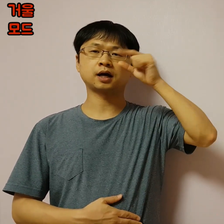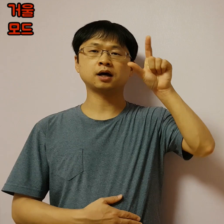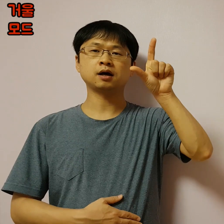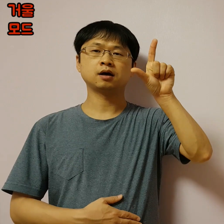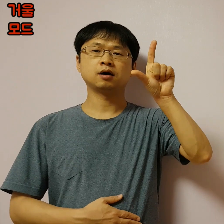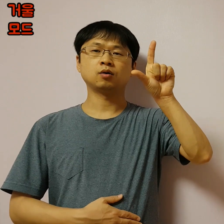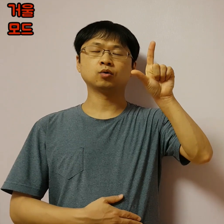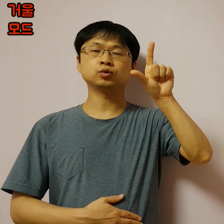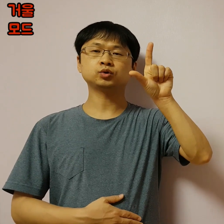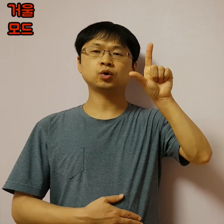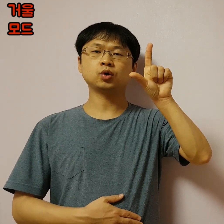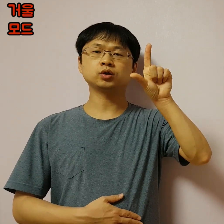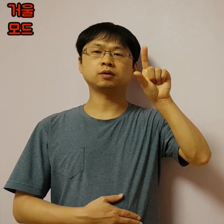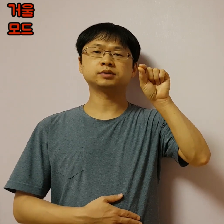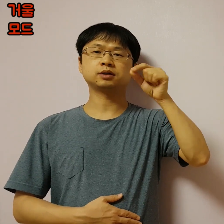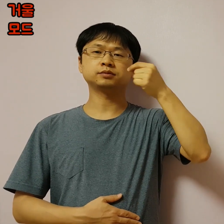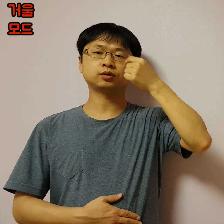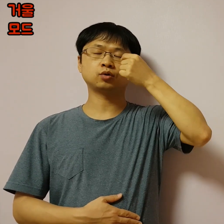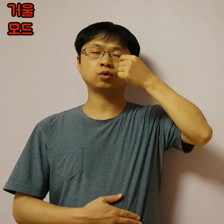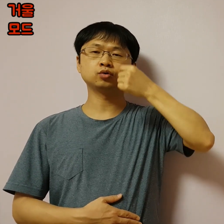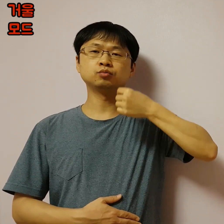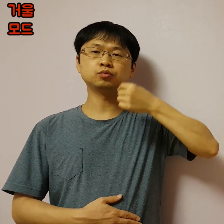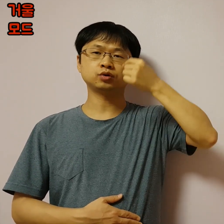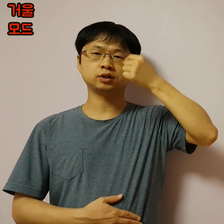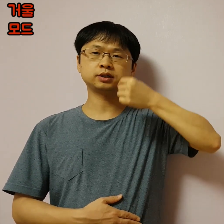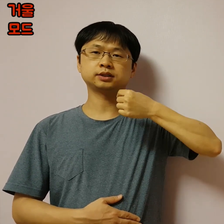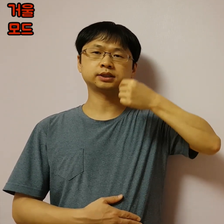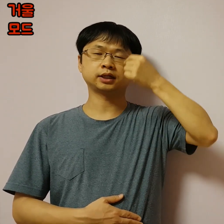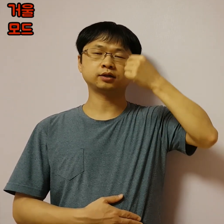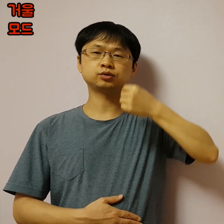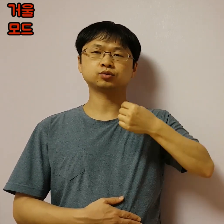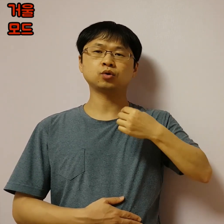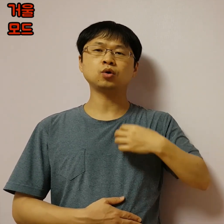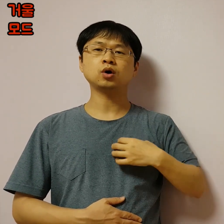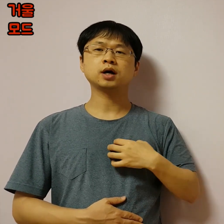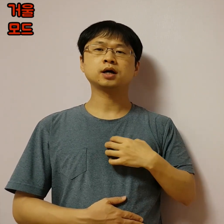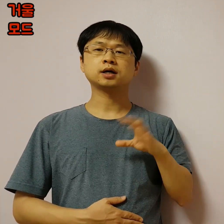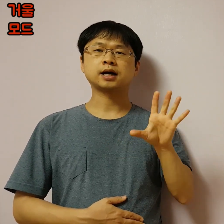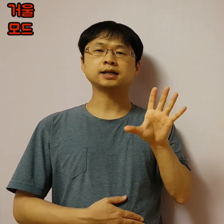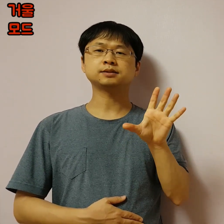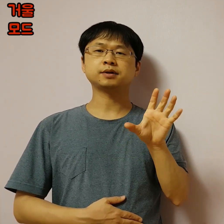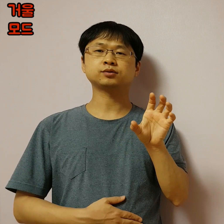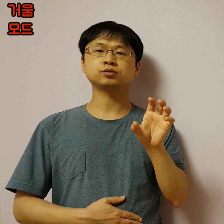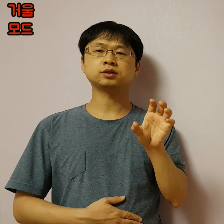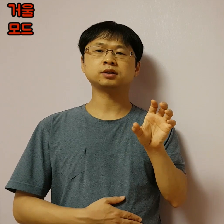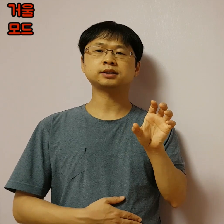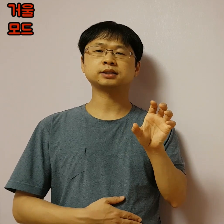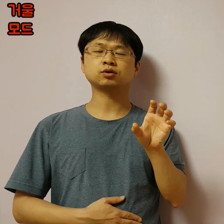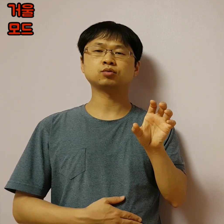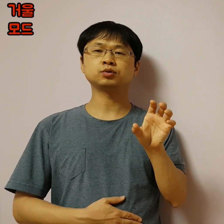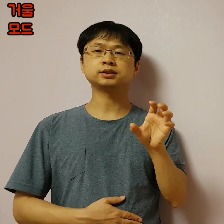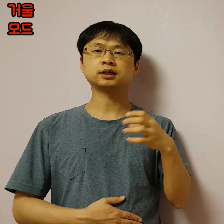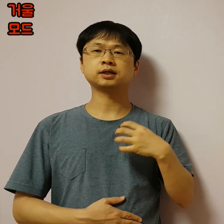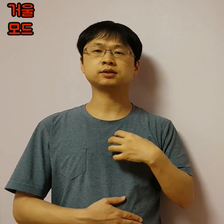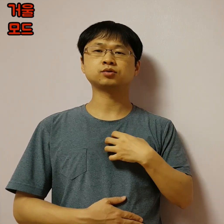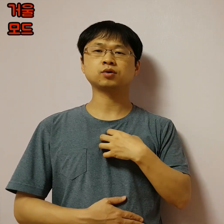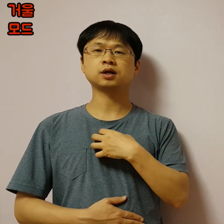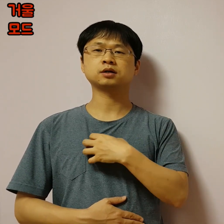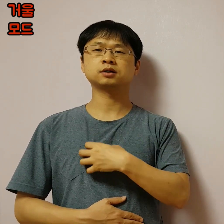표현했습니다. 오른손 엄지검지로 눈물 흘리듯이 내려주고 가슴에 손을 살짝 구부린 상태에서